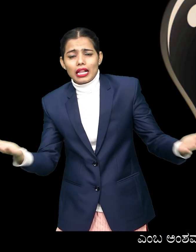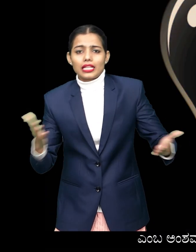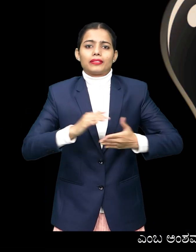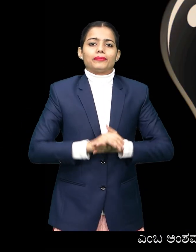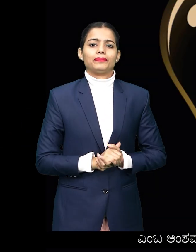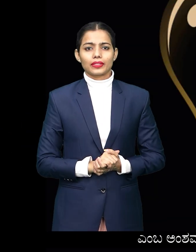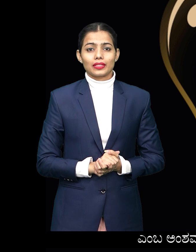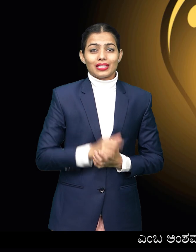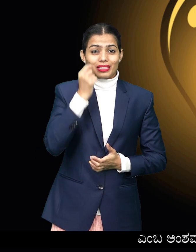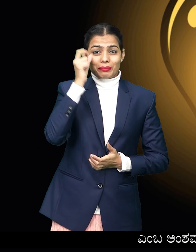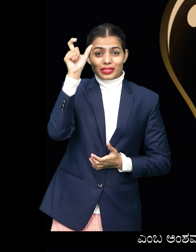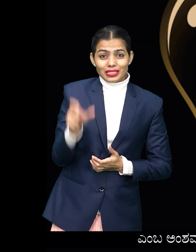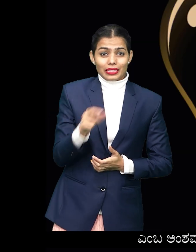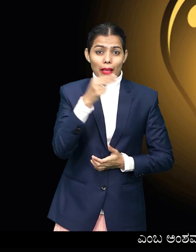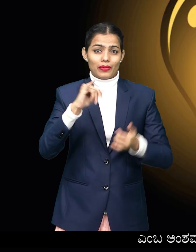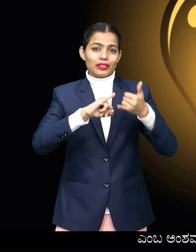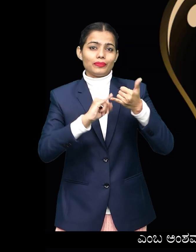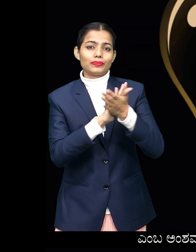ನೀವು ಈಗಾಗಲೇ ತಿಳಿದಿದ್ದೀರಿ.